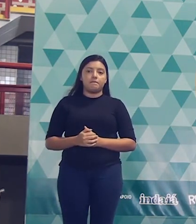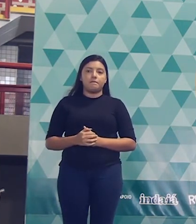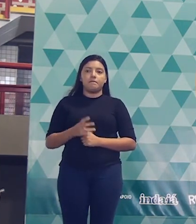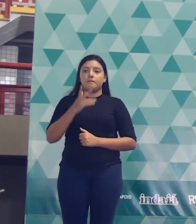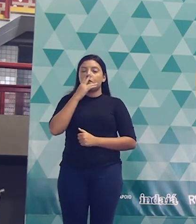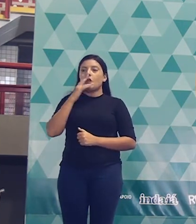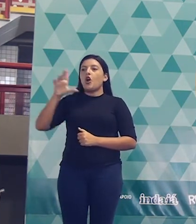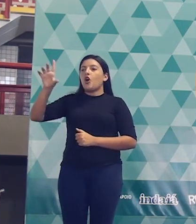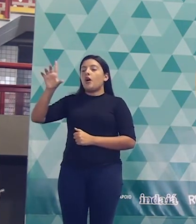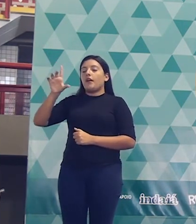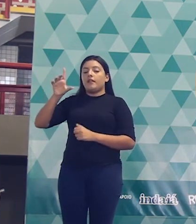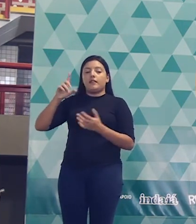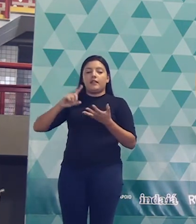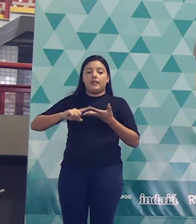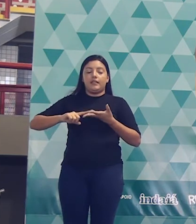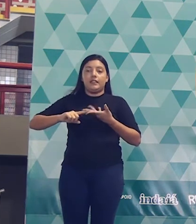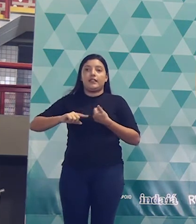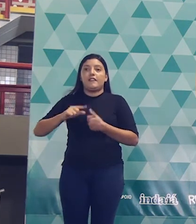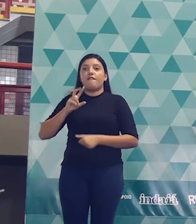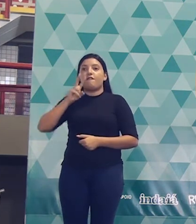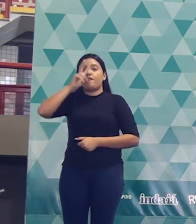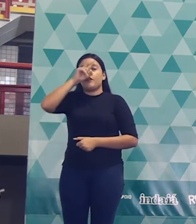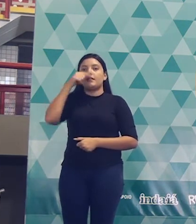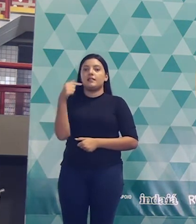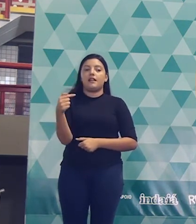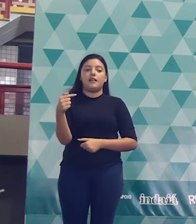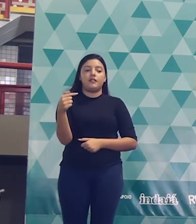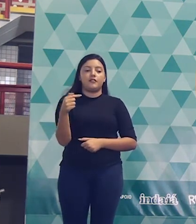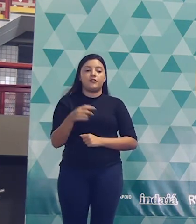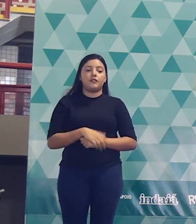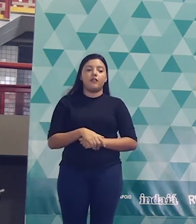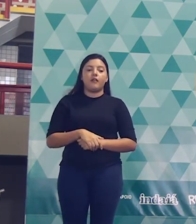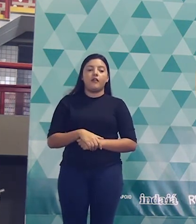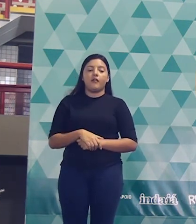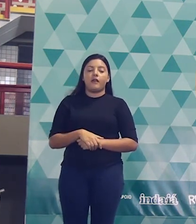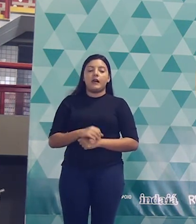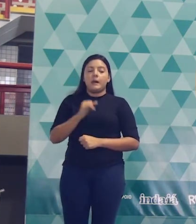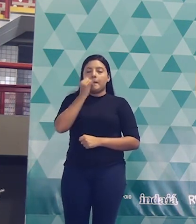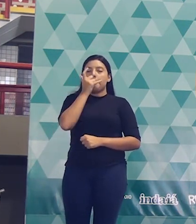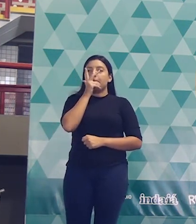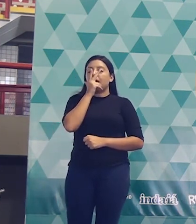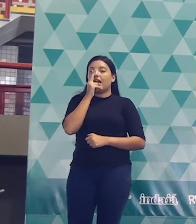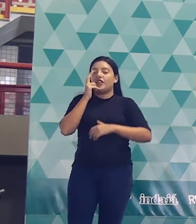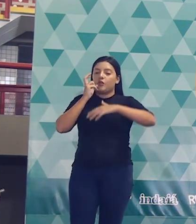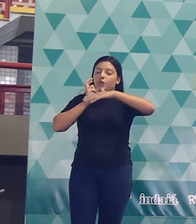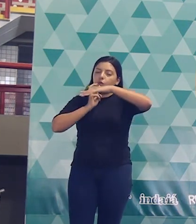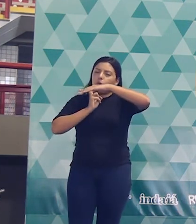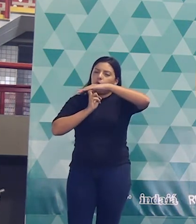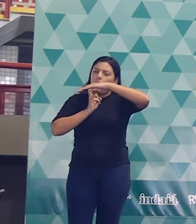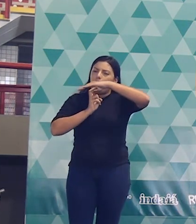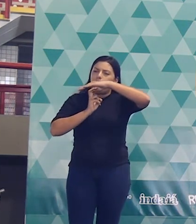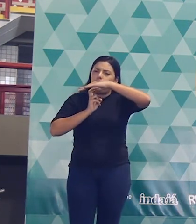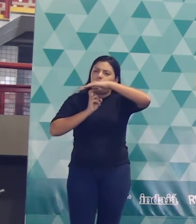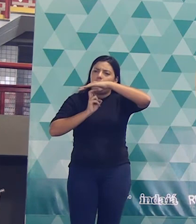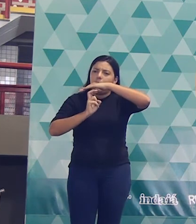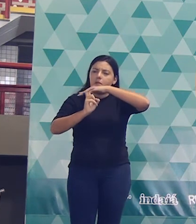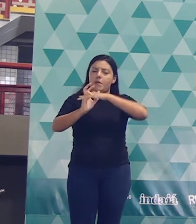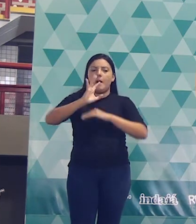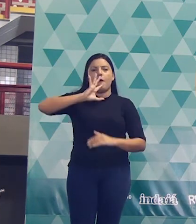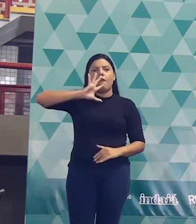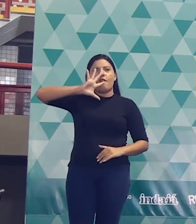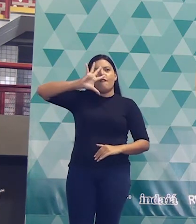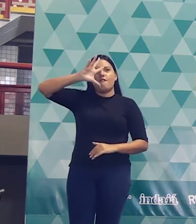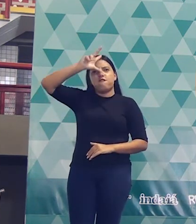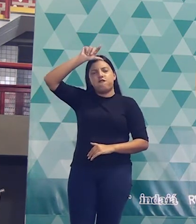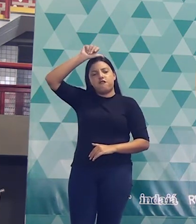tem. 7 sílabas, maior. Agora, a partir do momento em que o trem, a locomotiva, adquire mais velocidade, o número